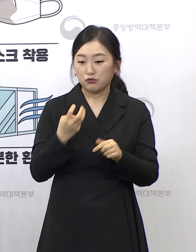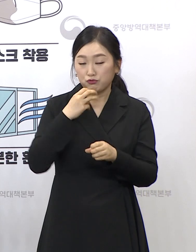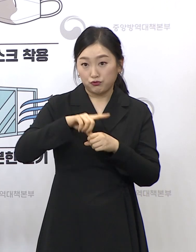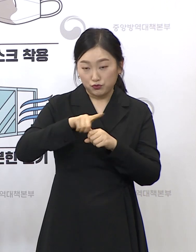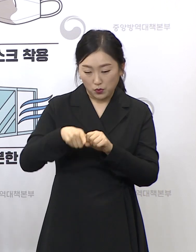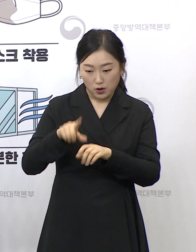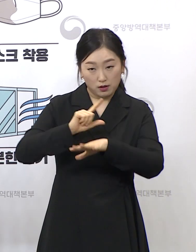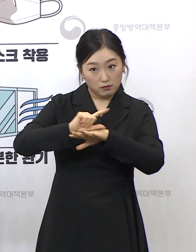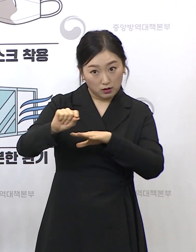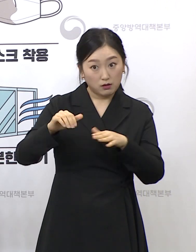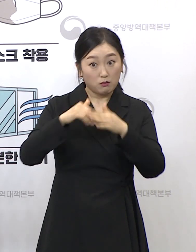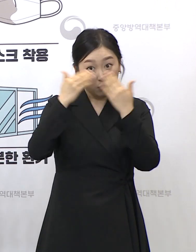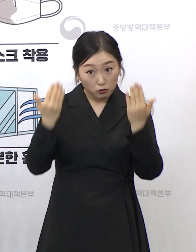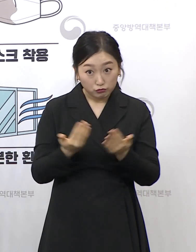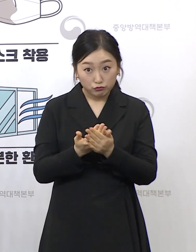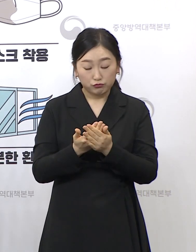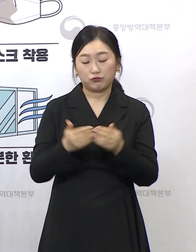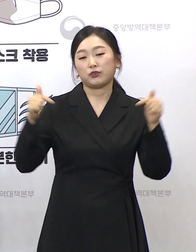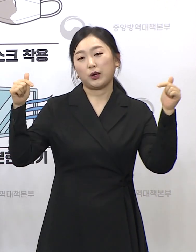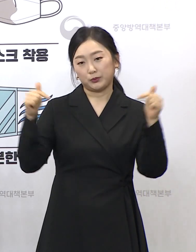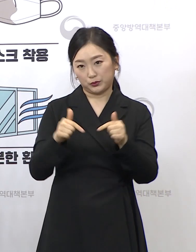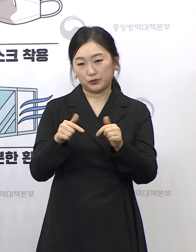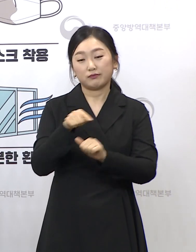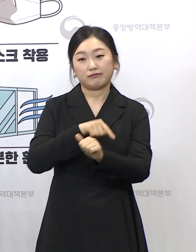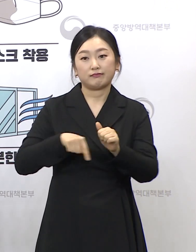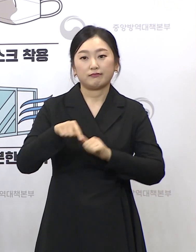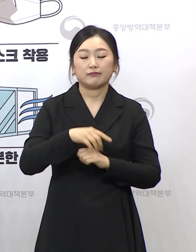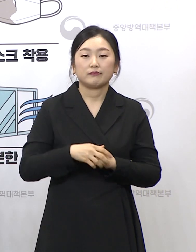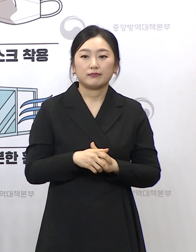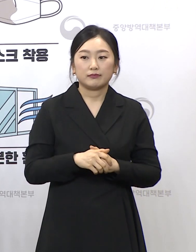수도권과 비수도권에서 모두 감소하였습니다.